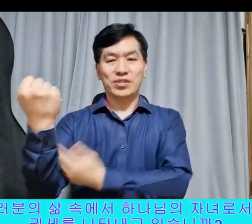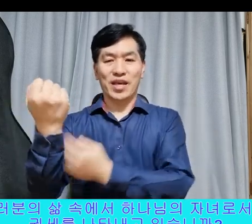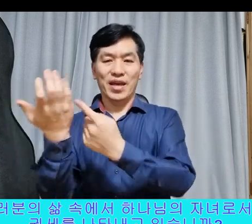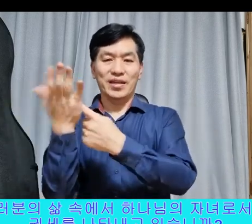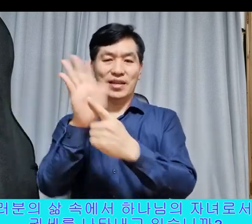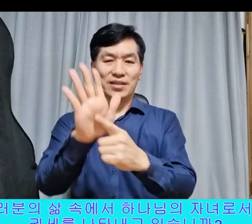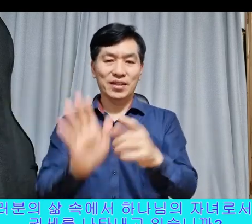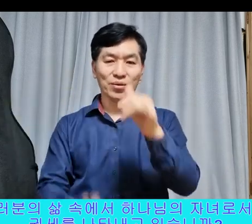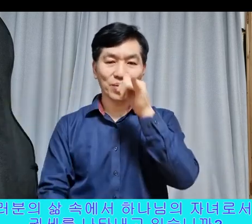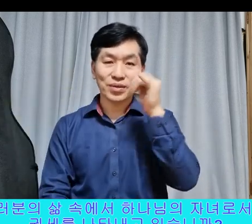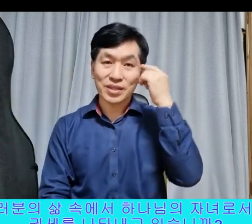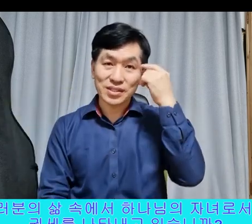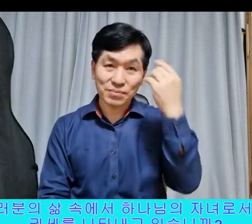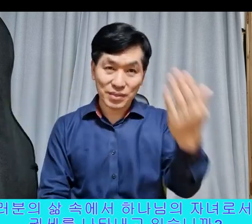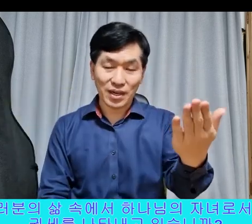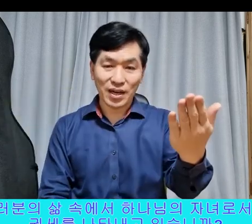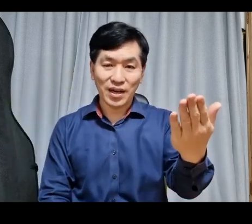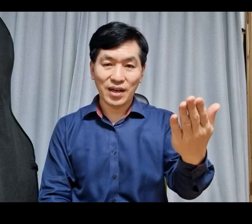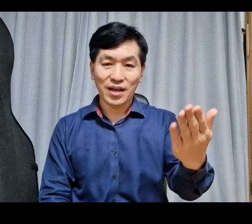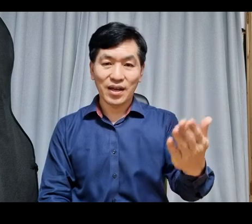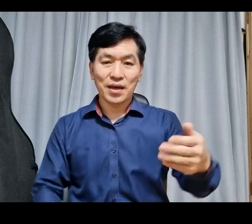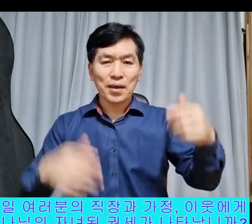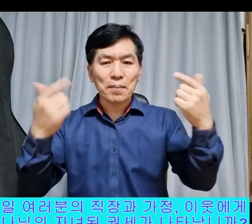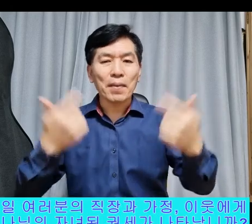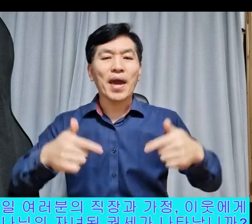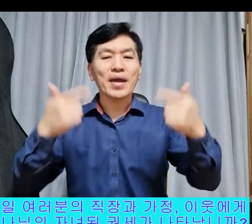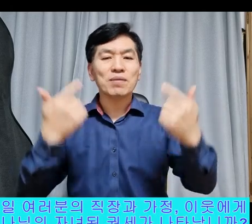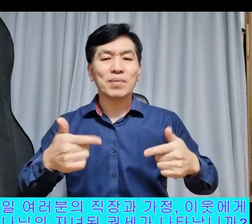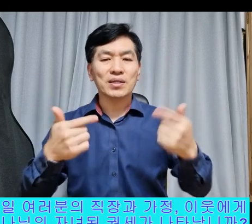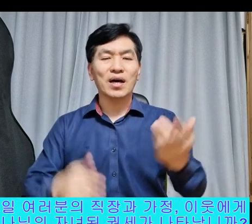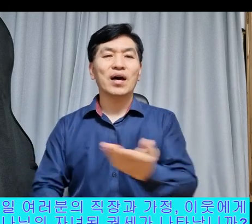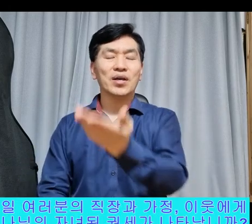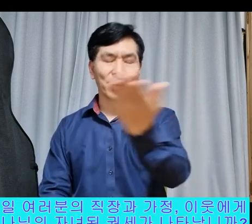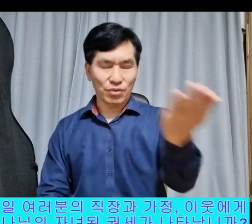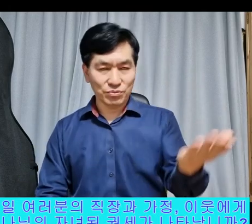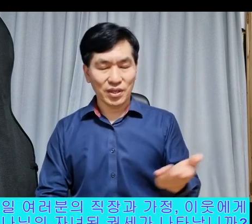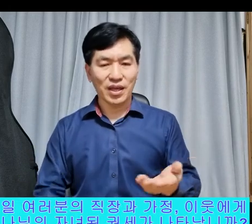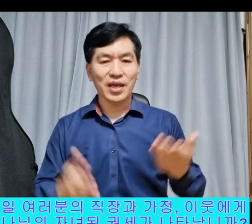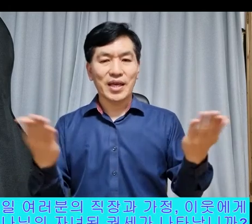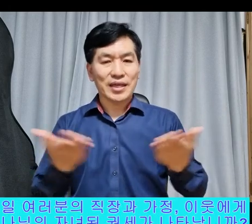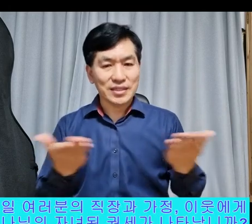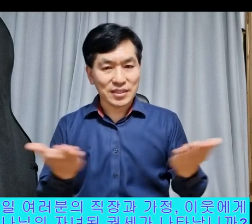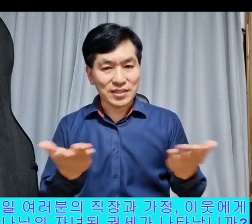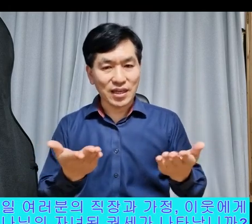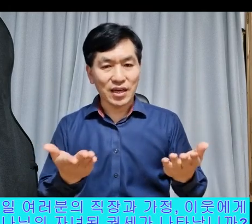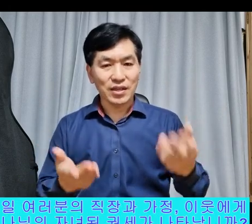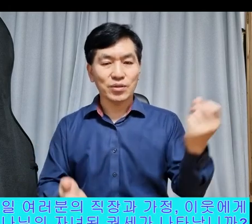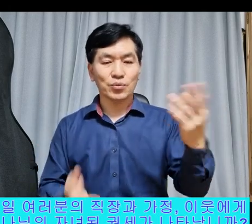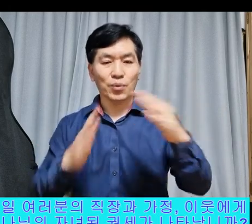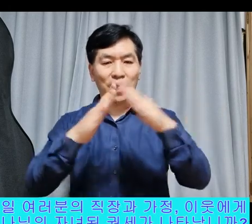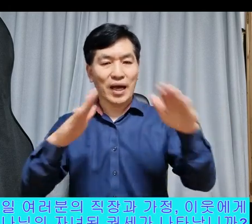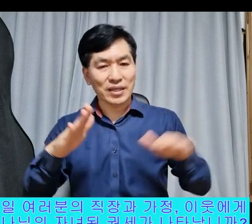권세 나타내고 있습니까? 매일마다 여러분의 직장, 또